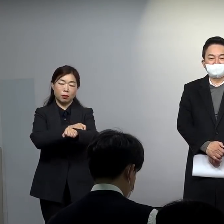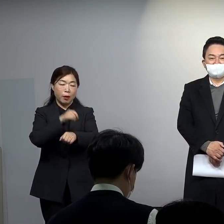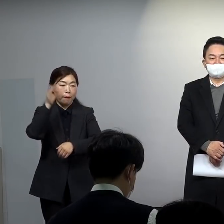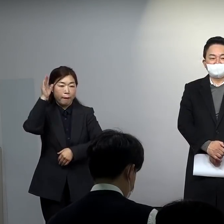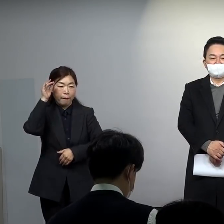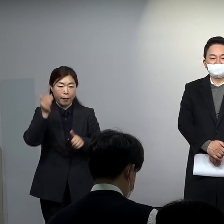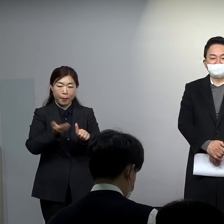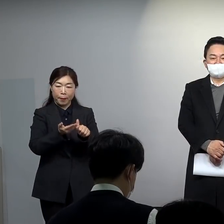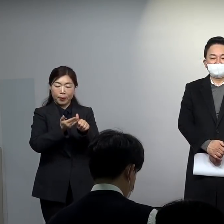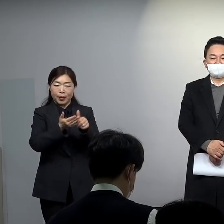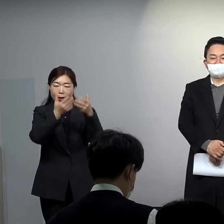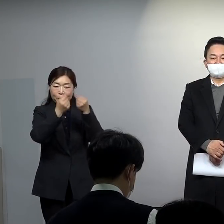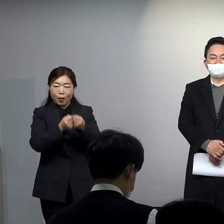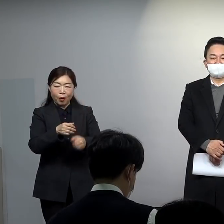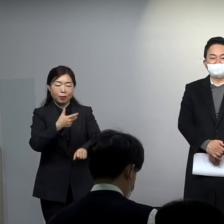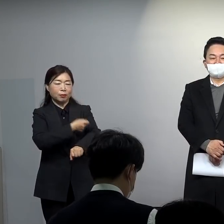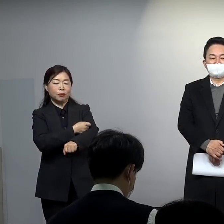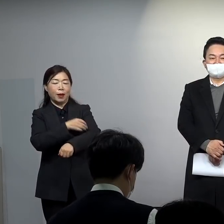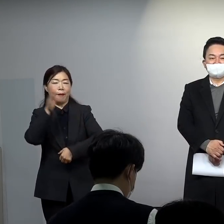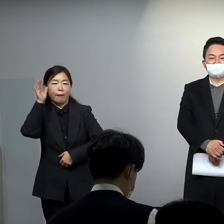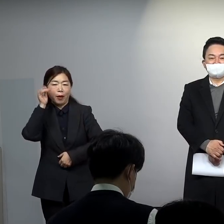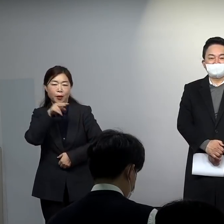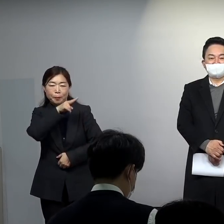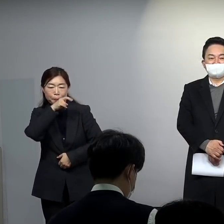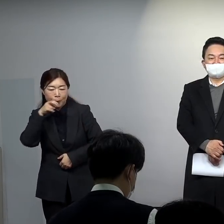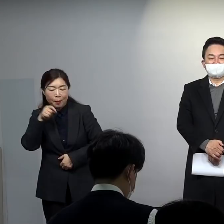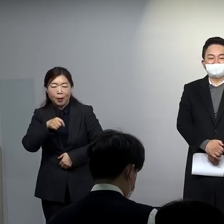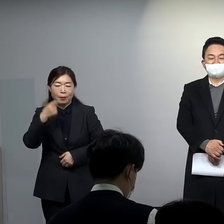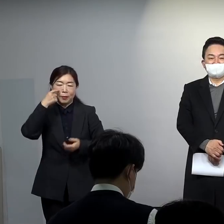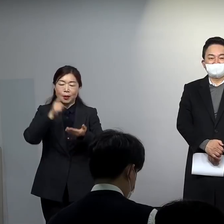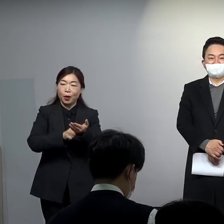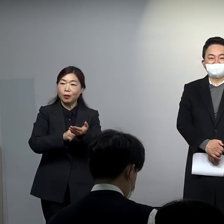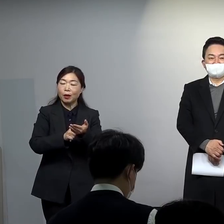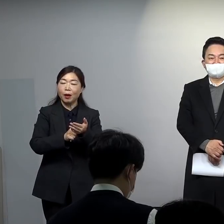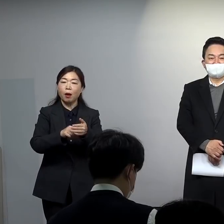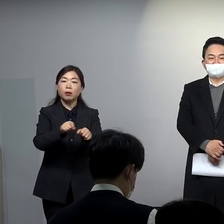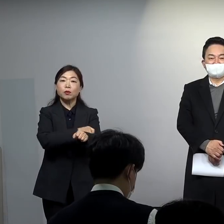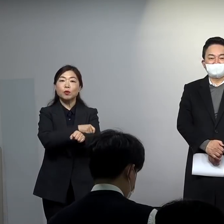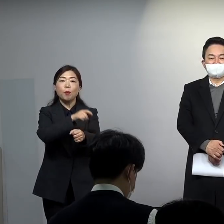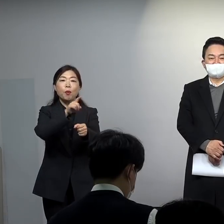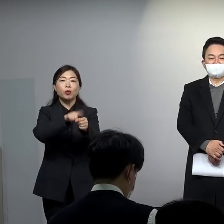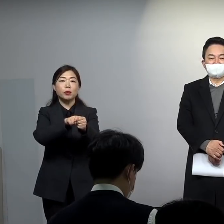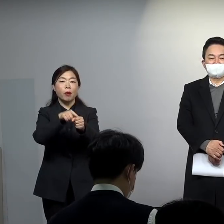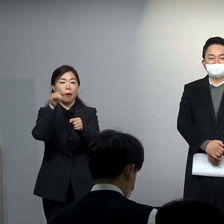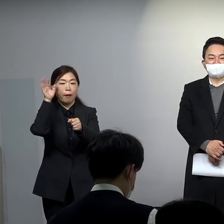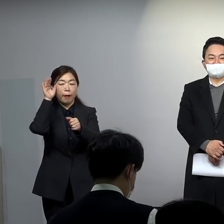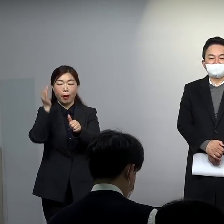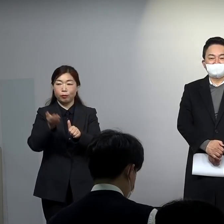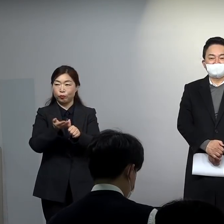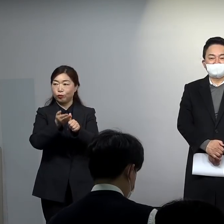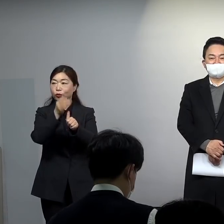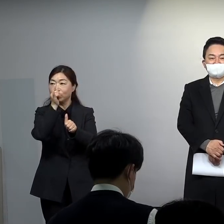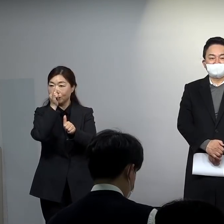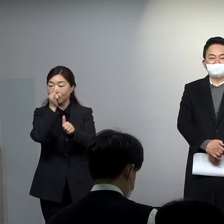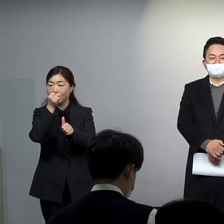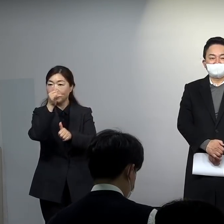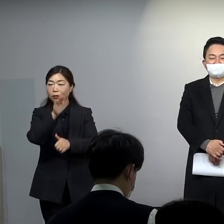특수견들, 마약견이라든가 이런 다양한 그 특수견들이 있는데 그 특수견을